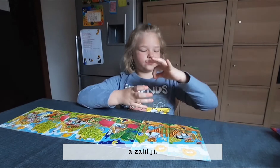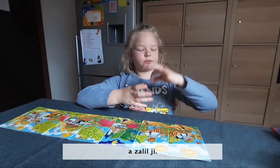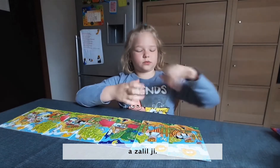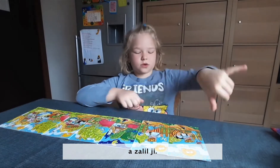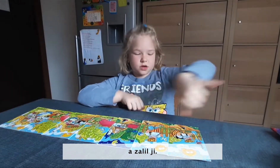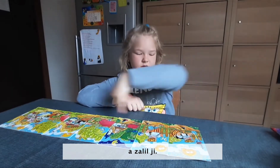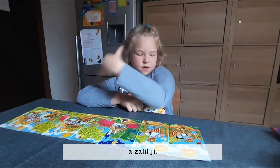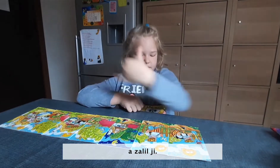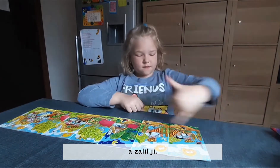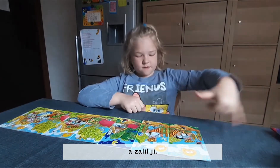a zalil ji.